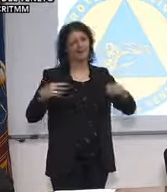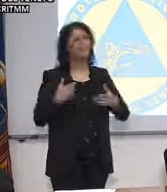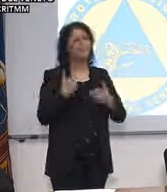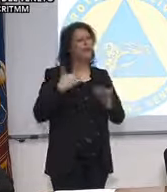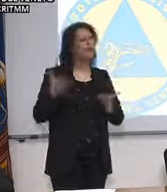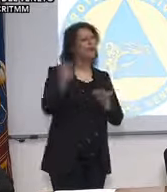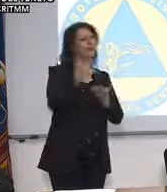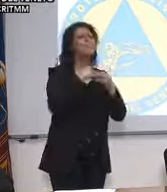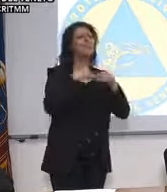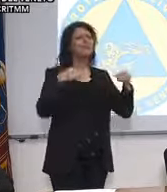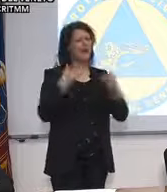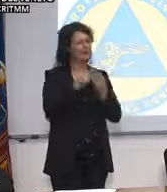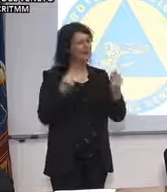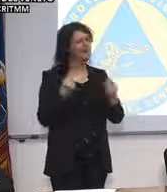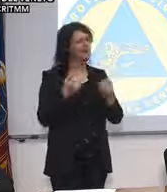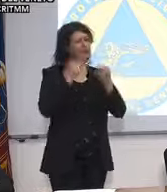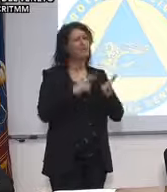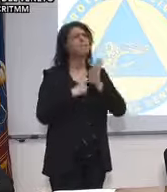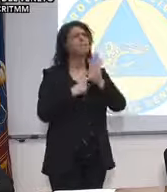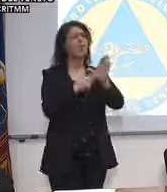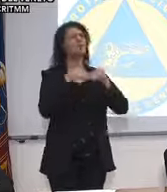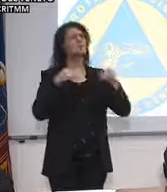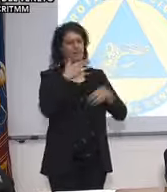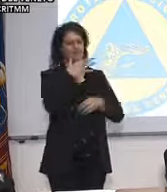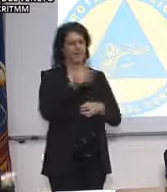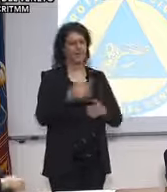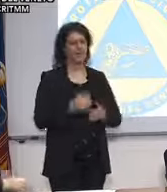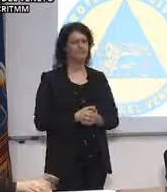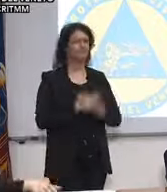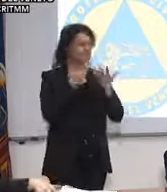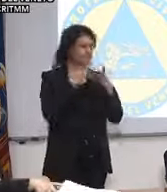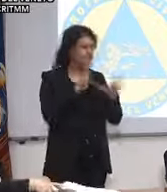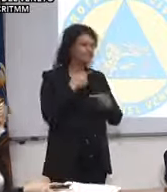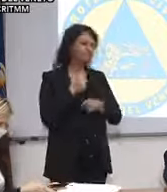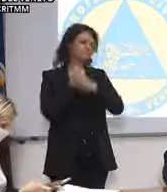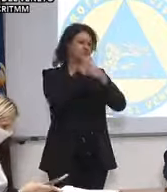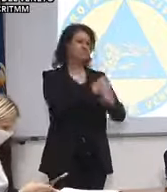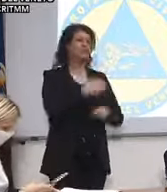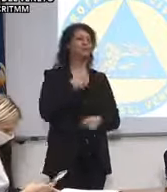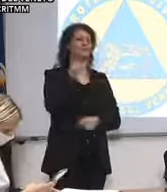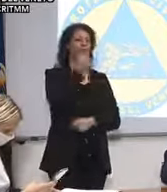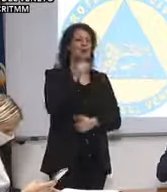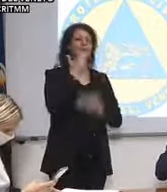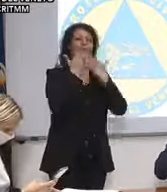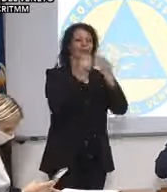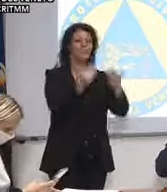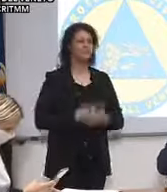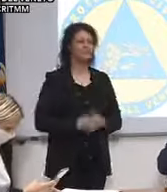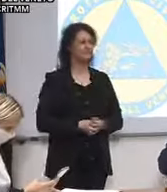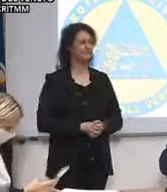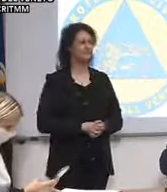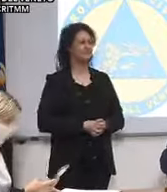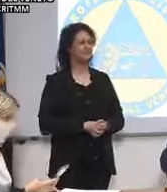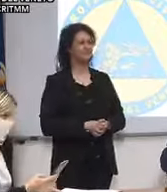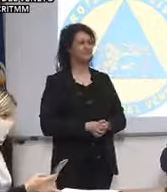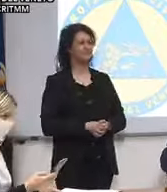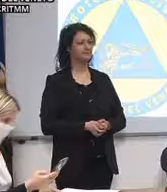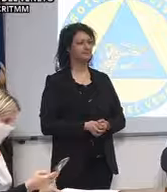roba. E con questo lasciamo la parola all'assessore dell'Alcalde. Grazie. Presidente, giunto questo da